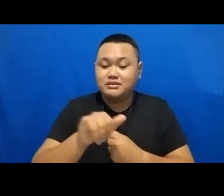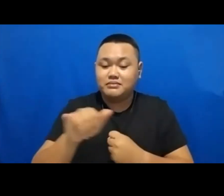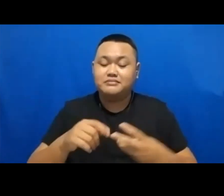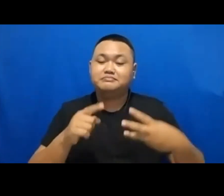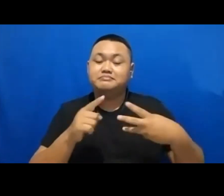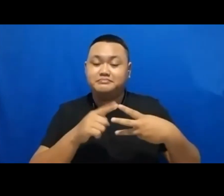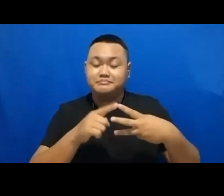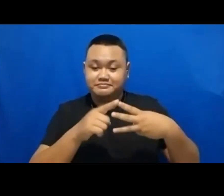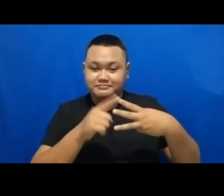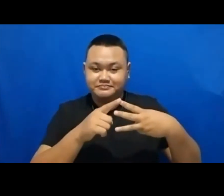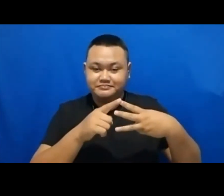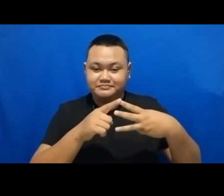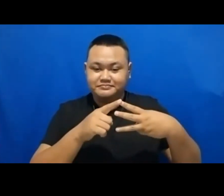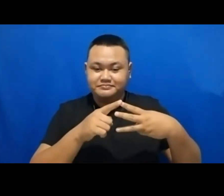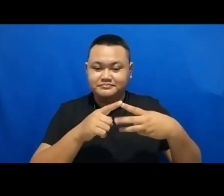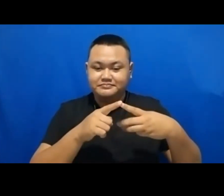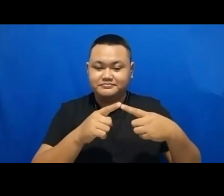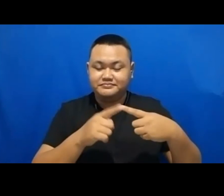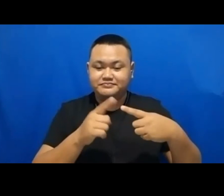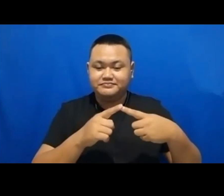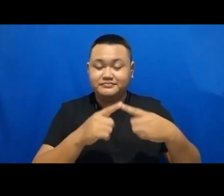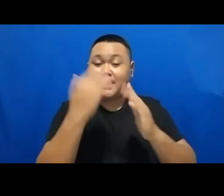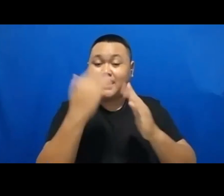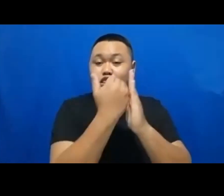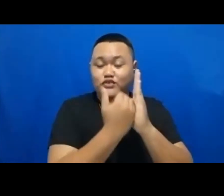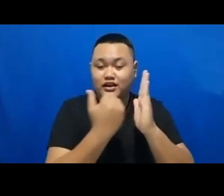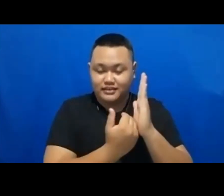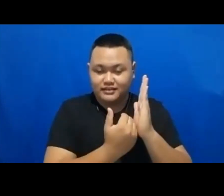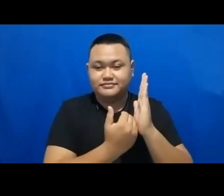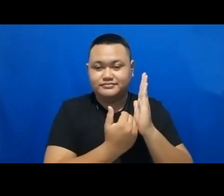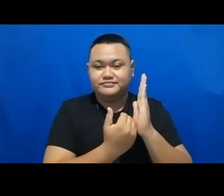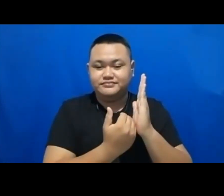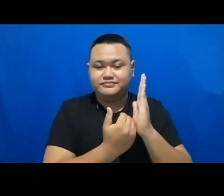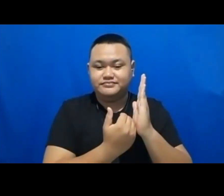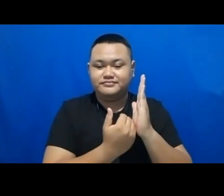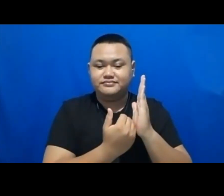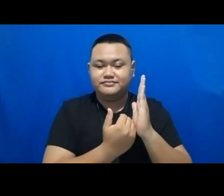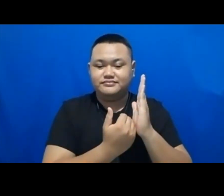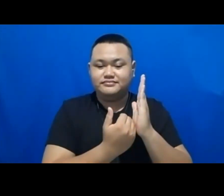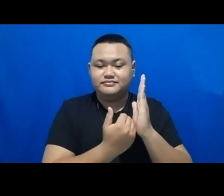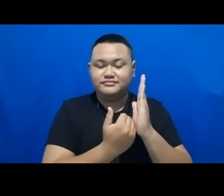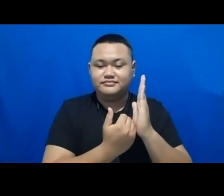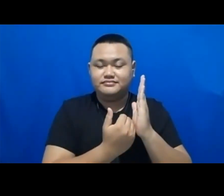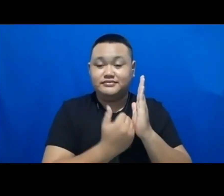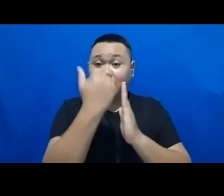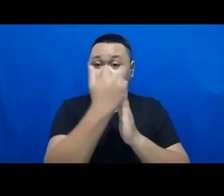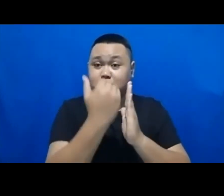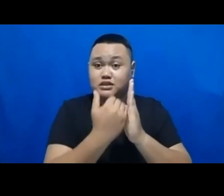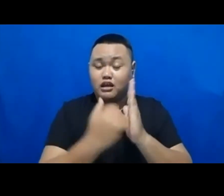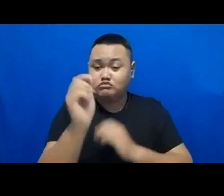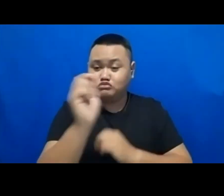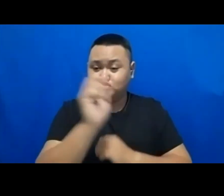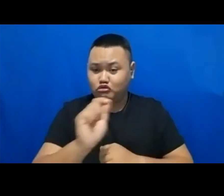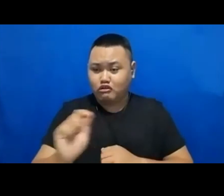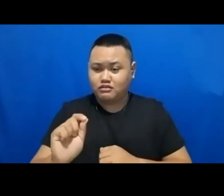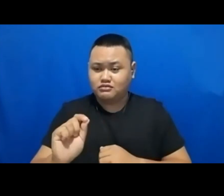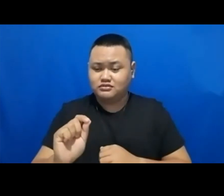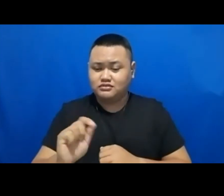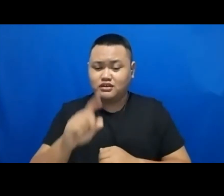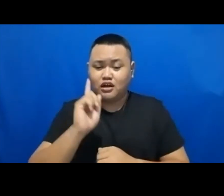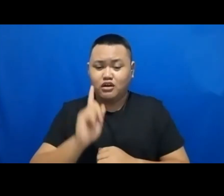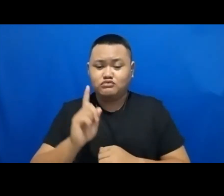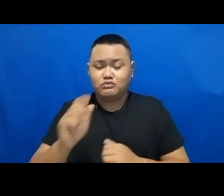hal yang saya dapatkan lagi ini mungkin saya yakin ini dampak. Sebelum saya mendapat pendampingan dari Save the Children, saya